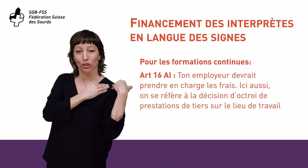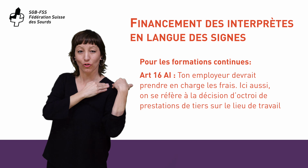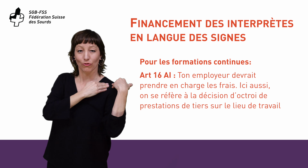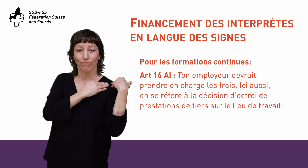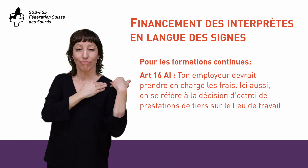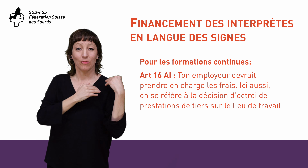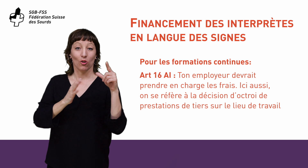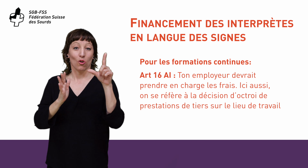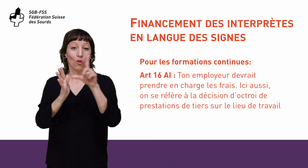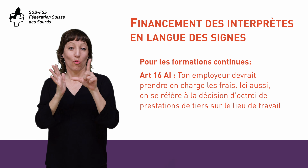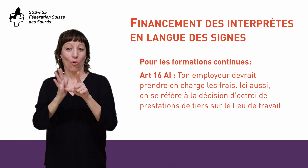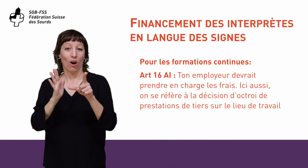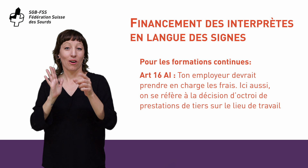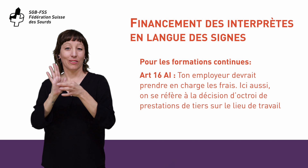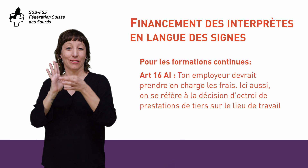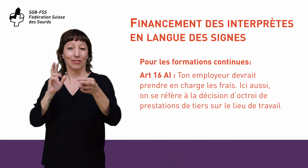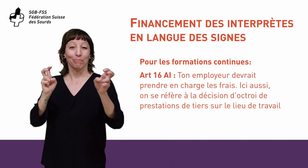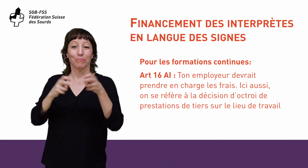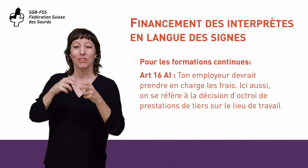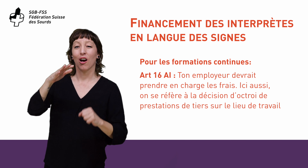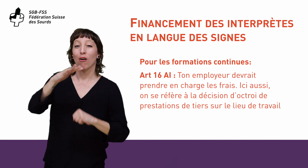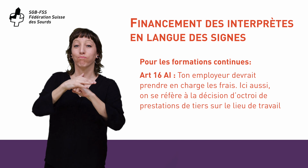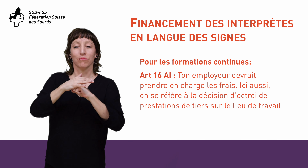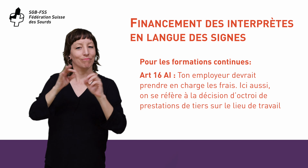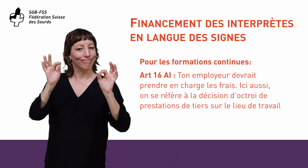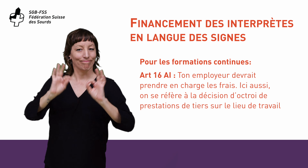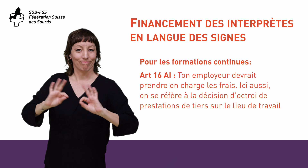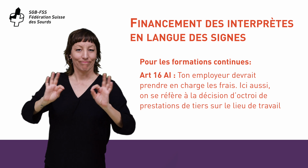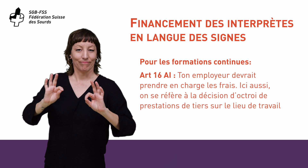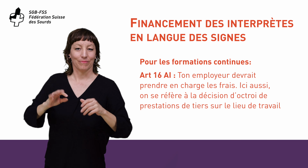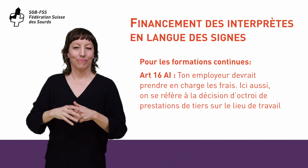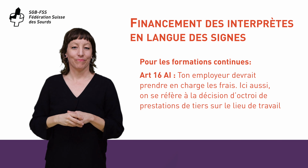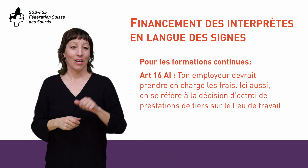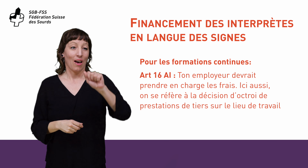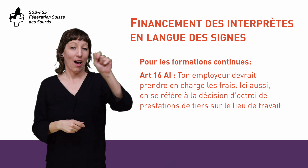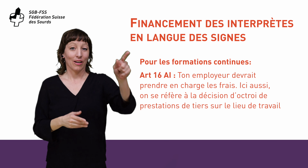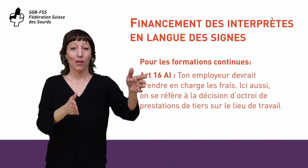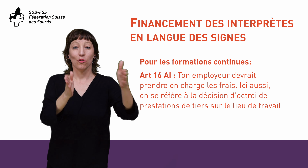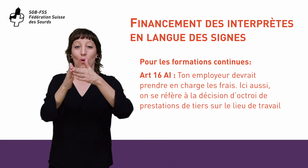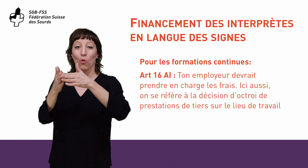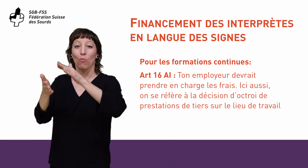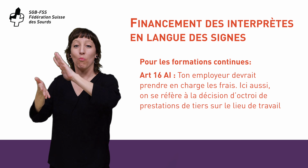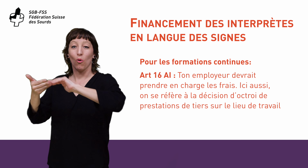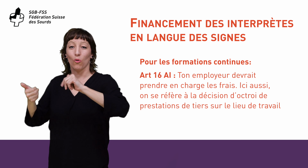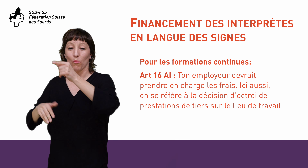des frais d'interprète en langue des signes. La loi ne fixe pas de montant maximal pour